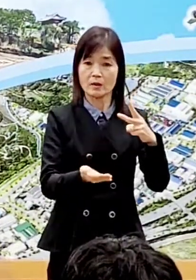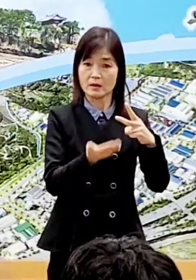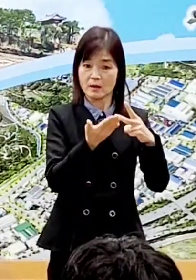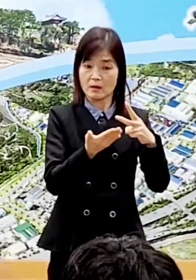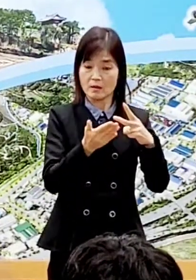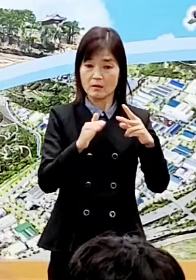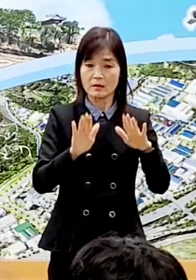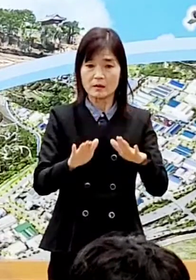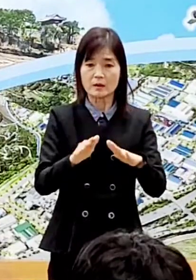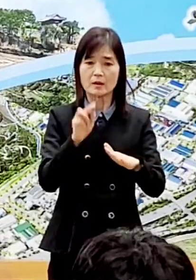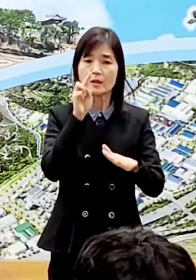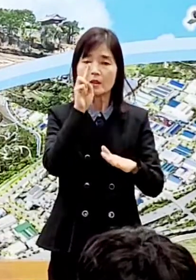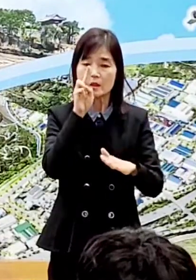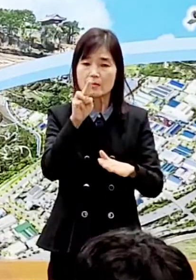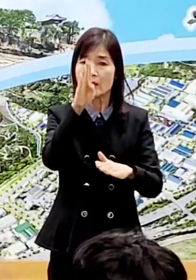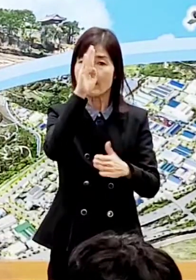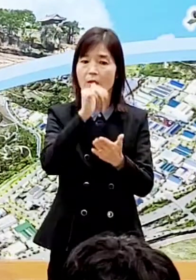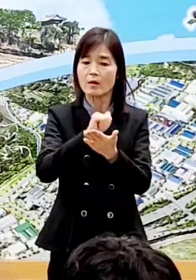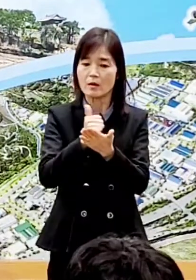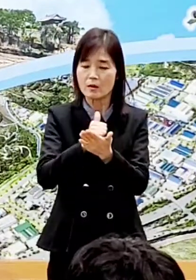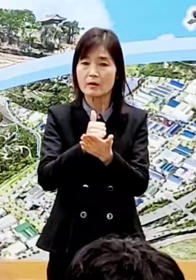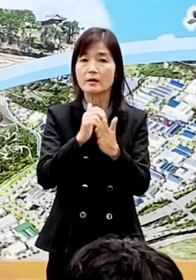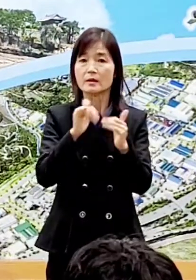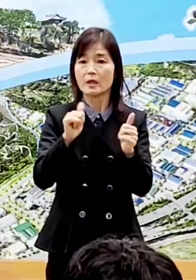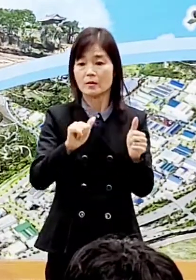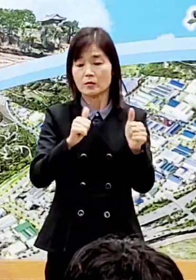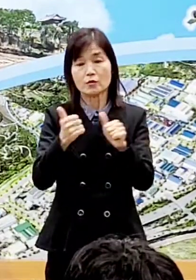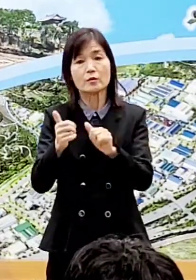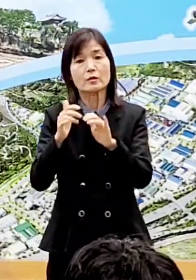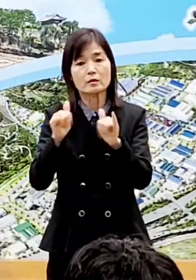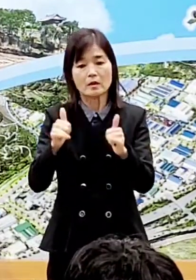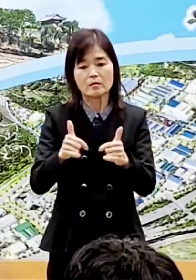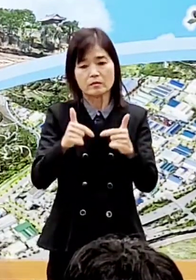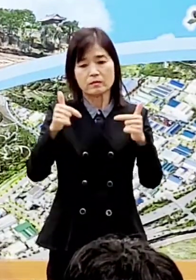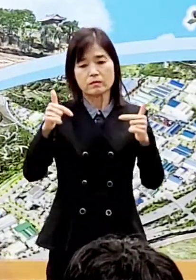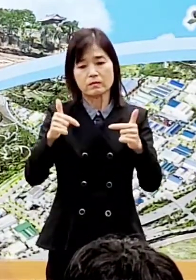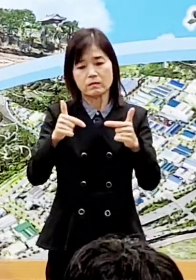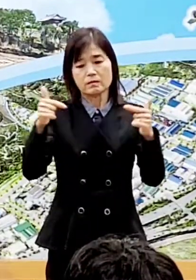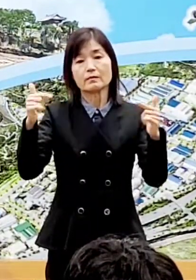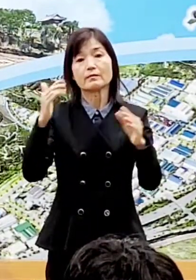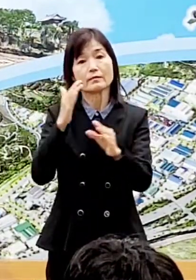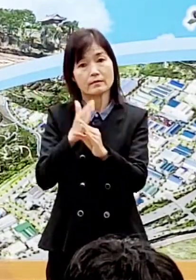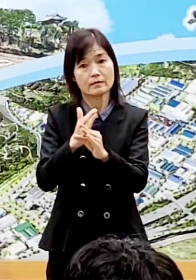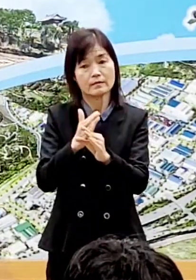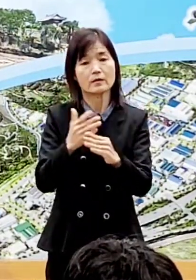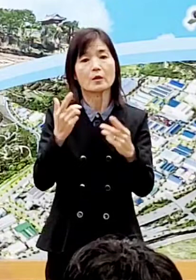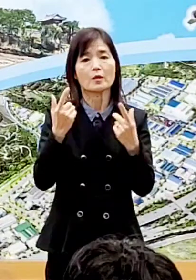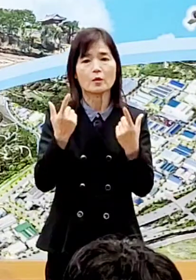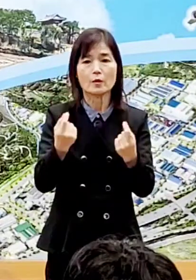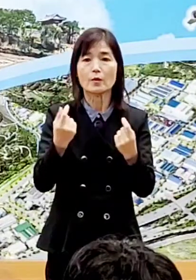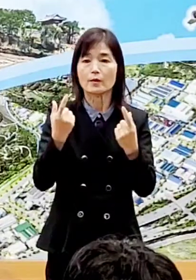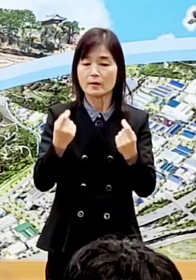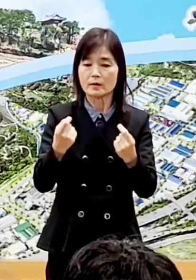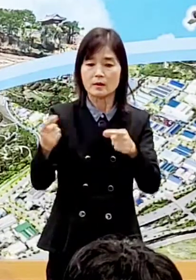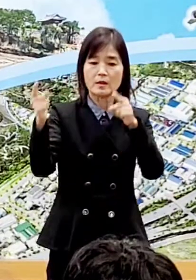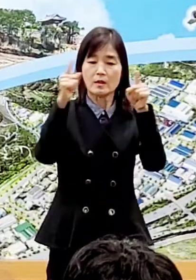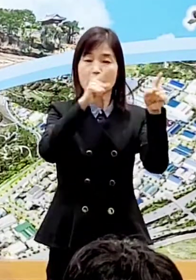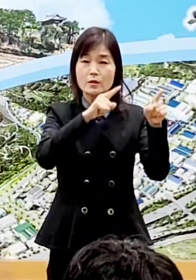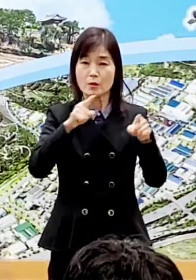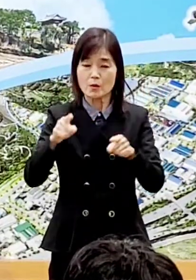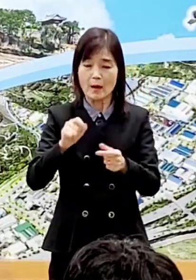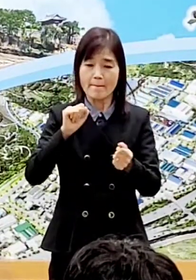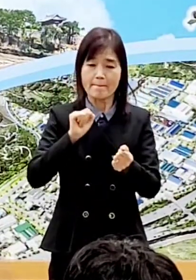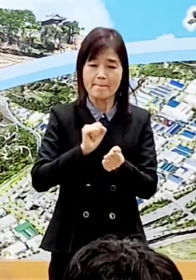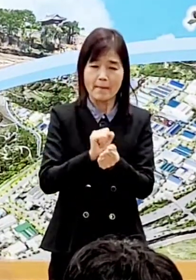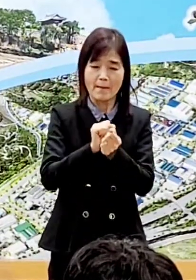주간 위중증 환자와 사망자가 빠르게 증가하고 있습니다. 이와 같이 최근 전국적인